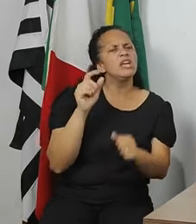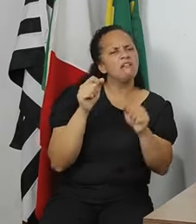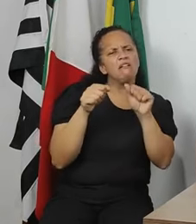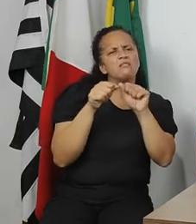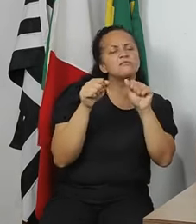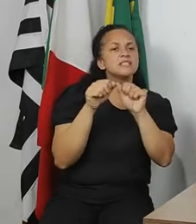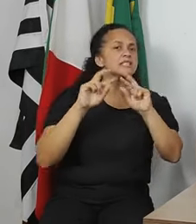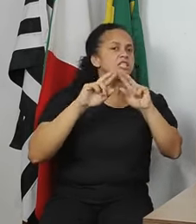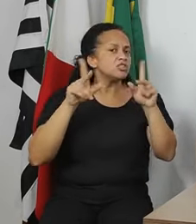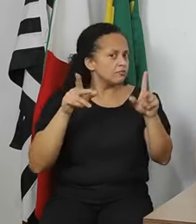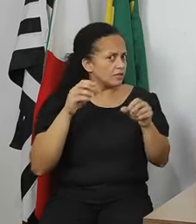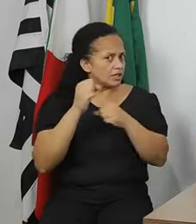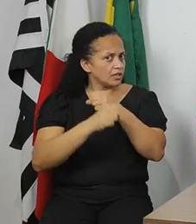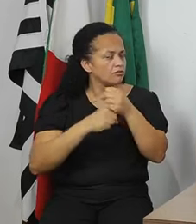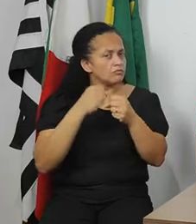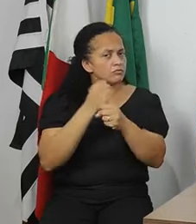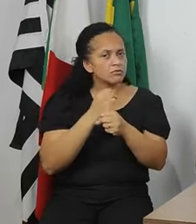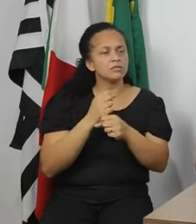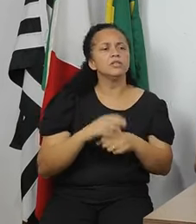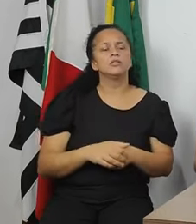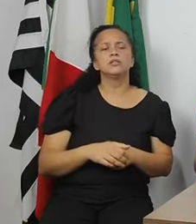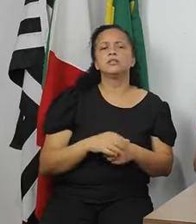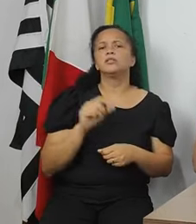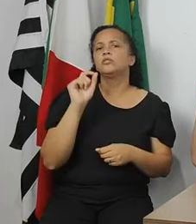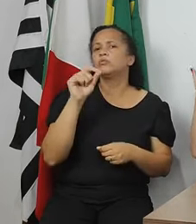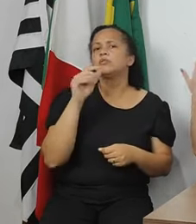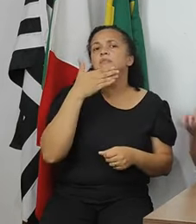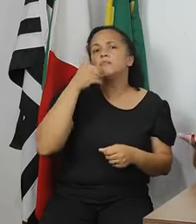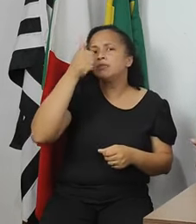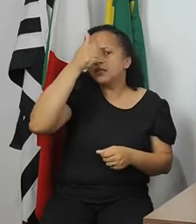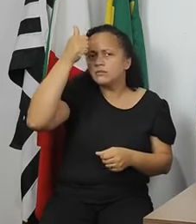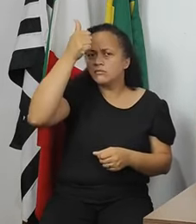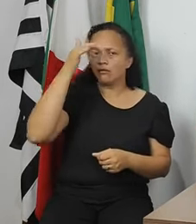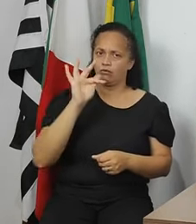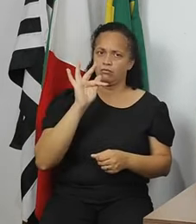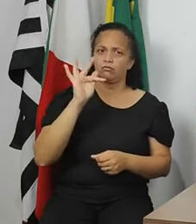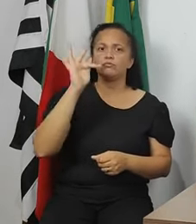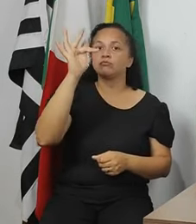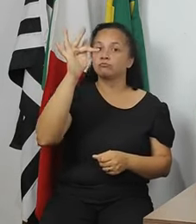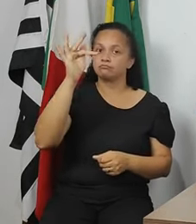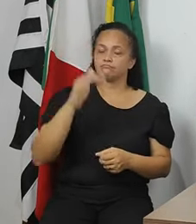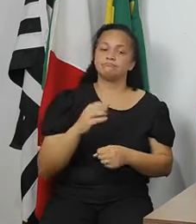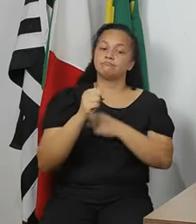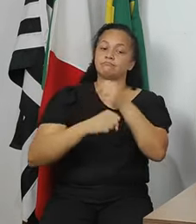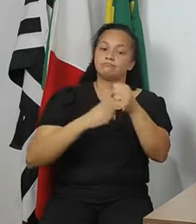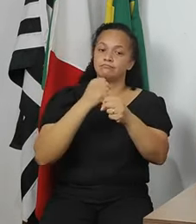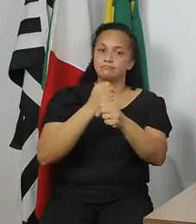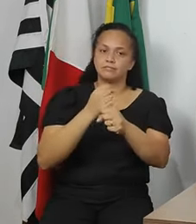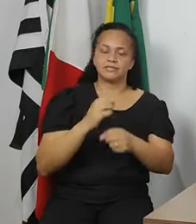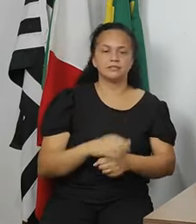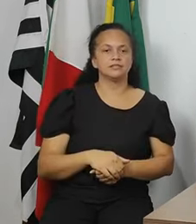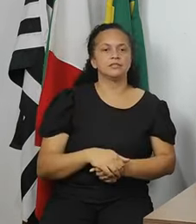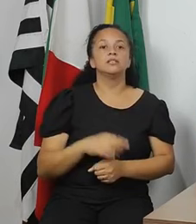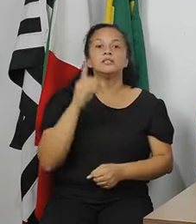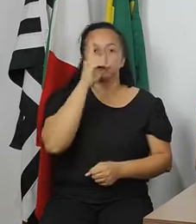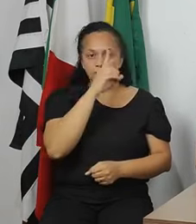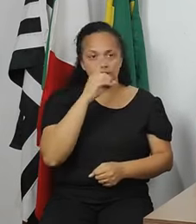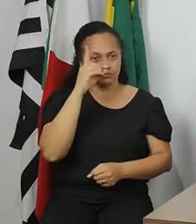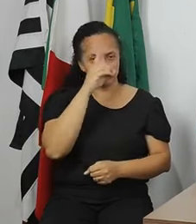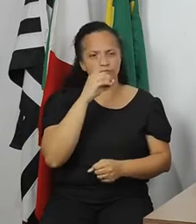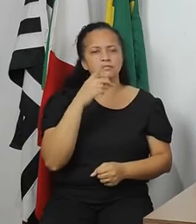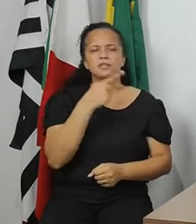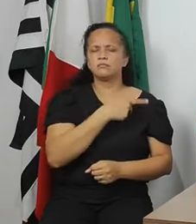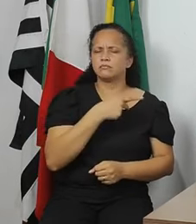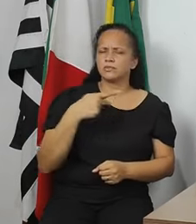se encerrando. E o que a gente poderia fazer melhor no ano seguinte, né? No domingo agora o pastor também falou, né? Nos deu